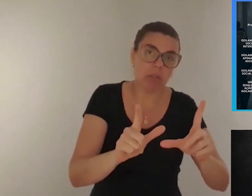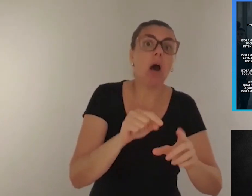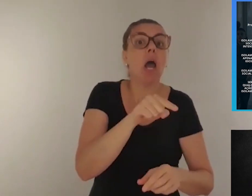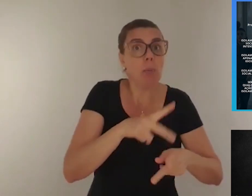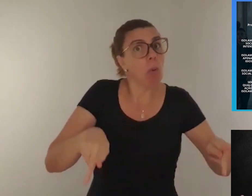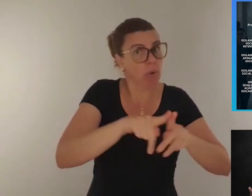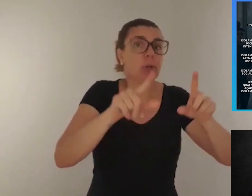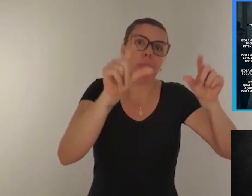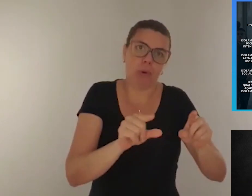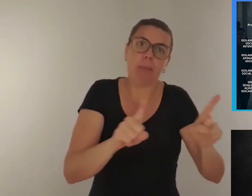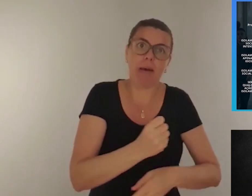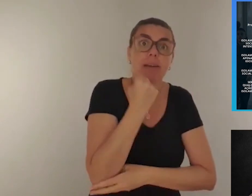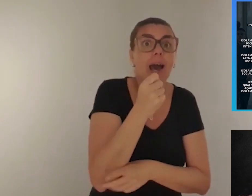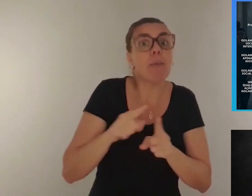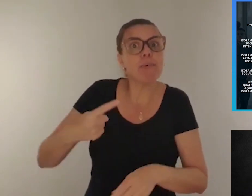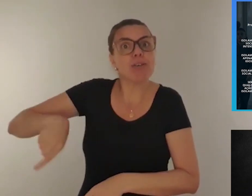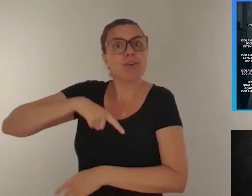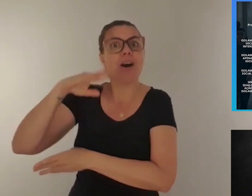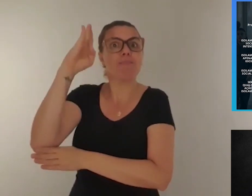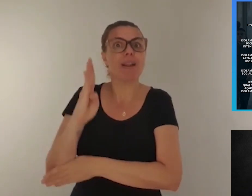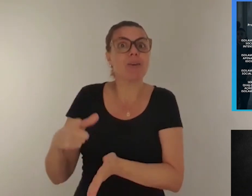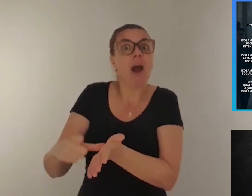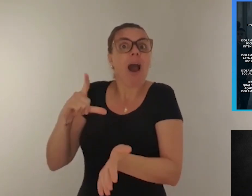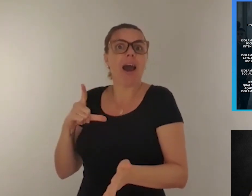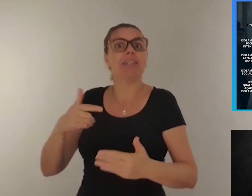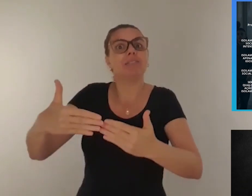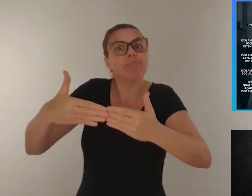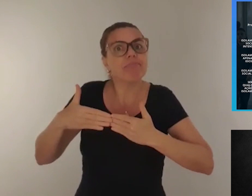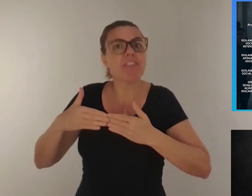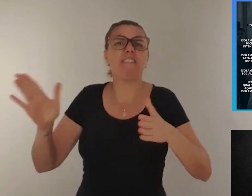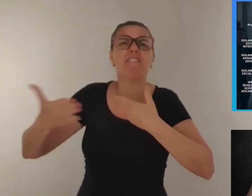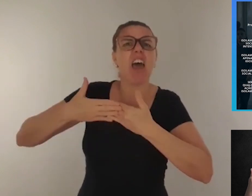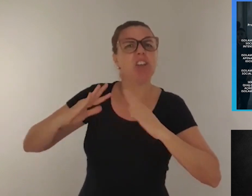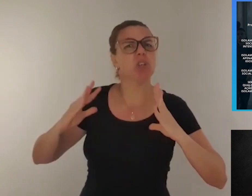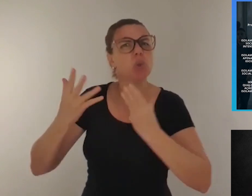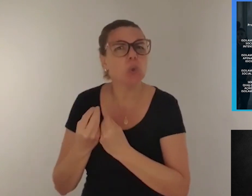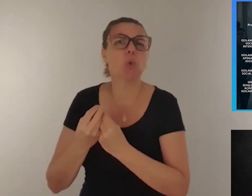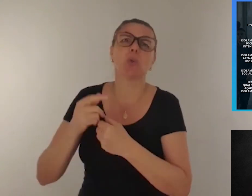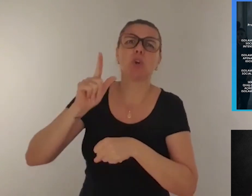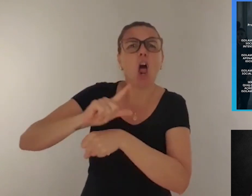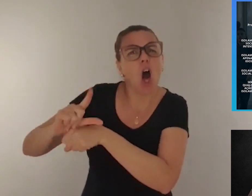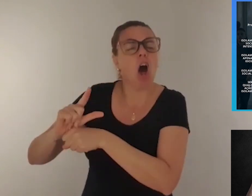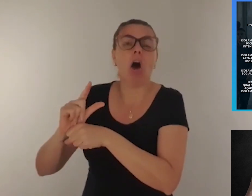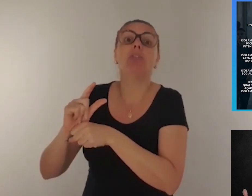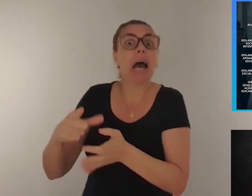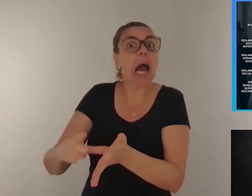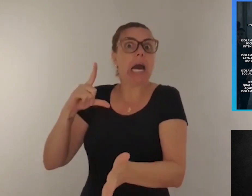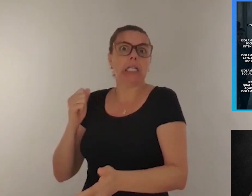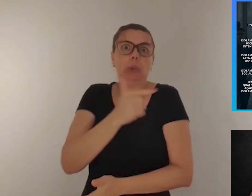você pode ver no noticiário, apesar de terem uma população menor. Só que como nós tomamos as medidas de distanciamento aqui, como